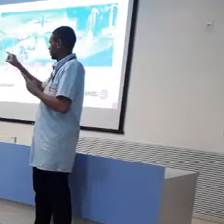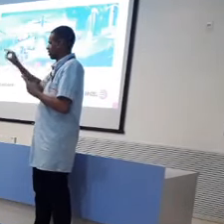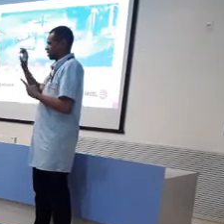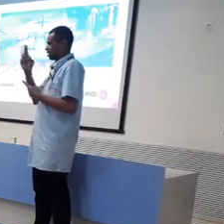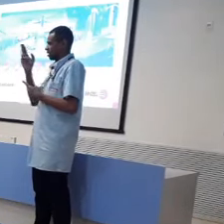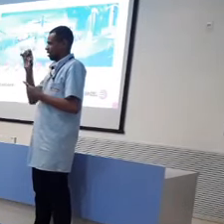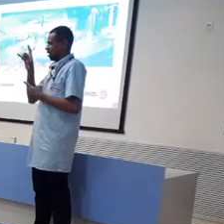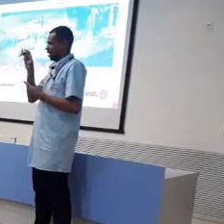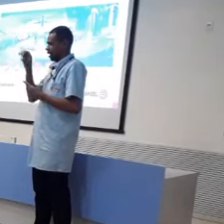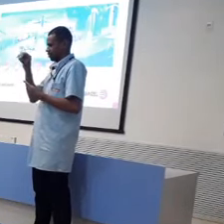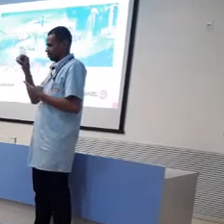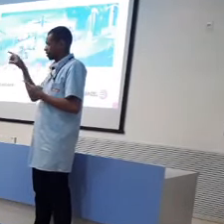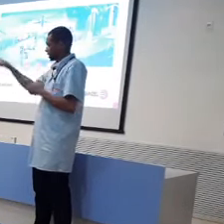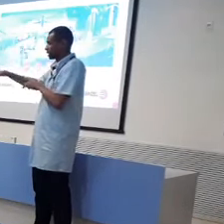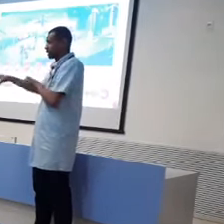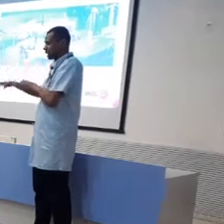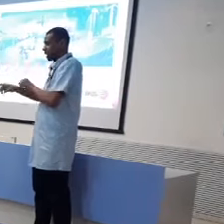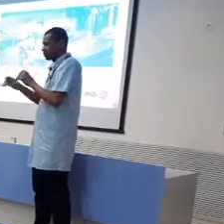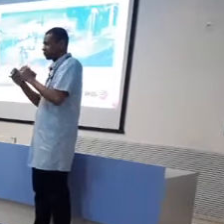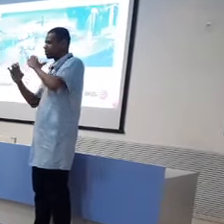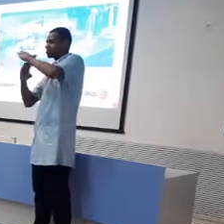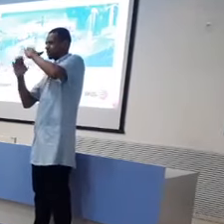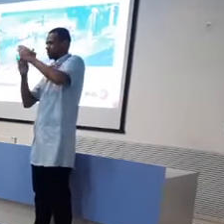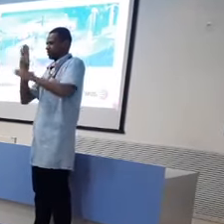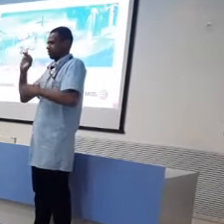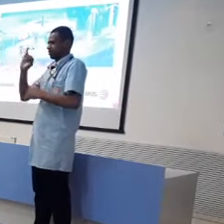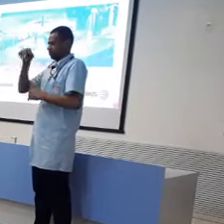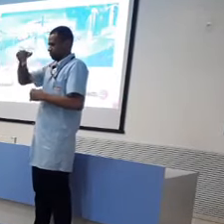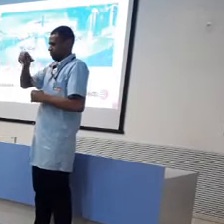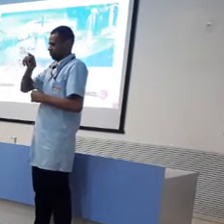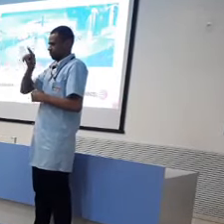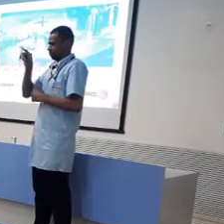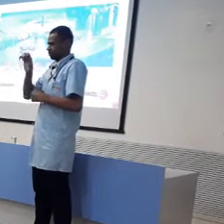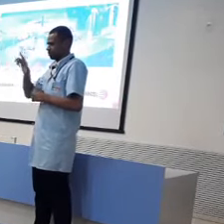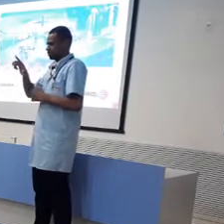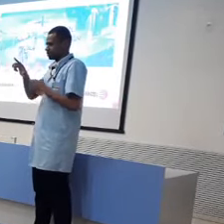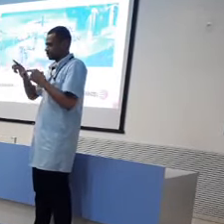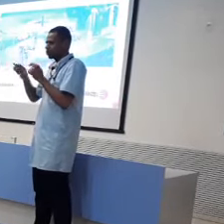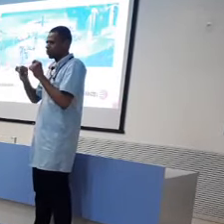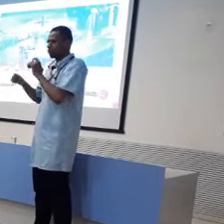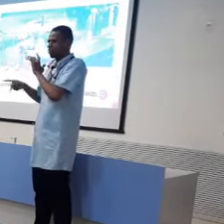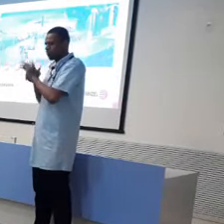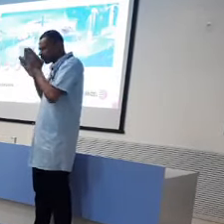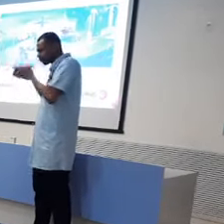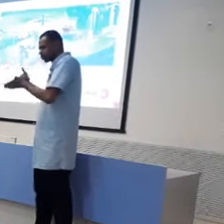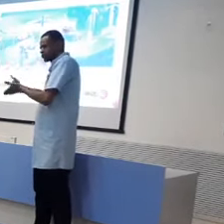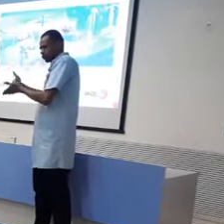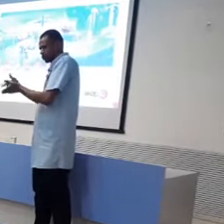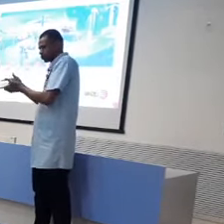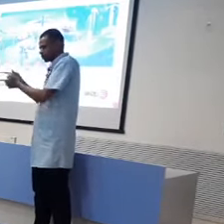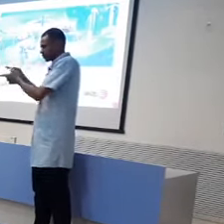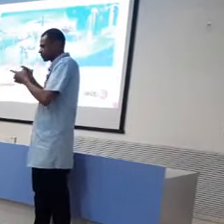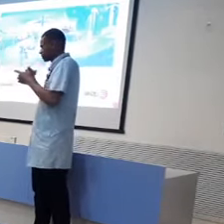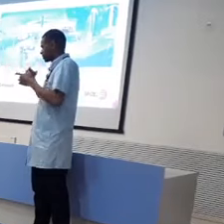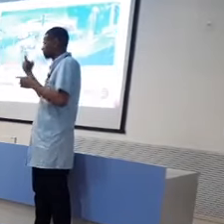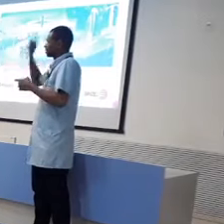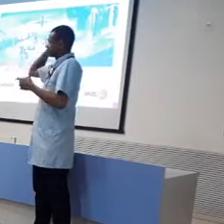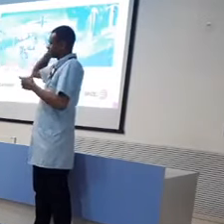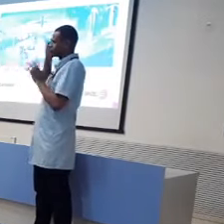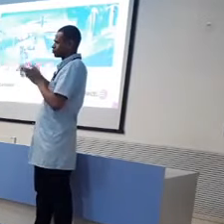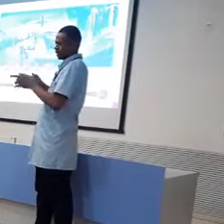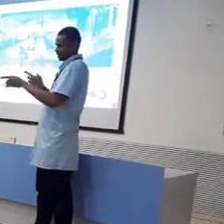técnico também da Binzel. Todo ano eles vêm fazer essa palestra na Semana Tecnológica para vocês. Não sei se o ano passado alguém